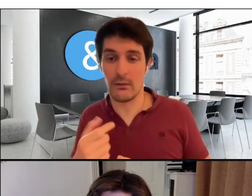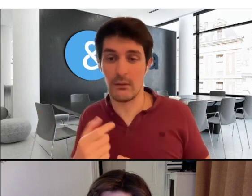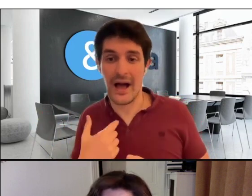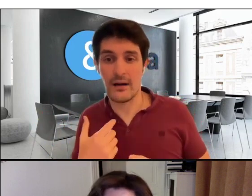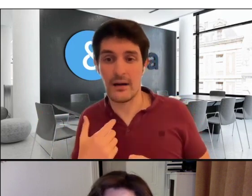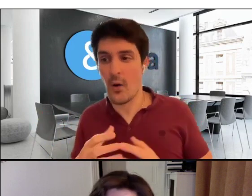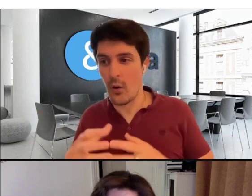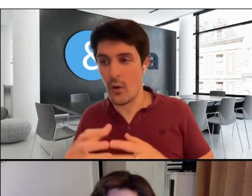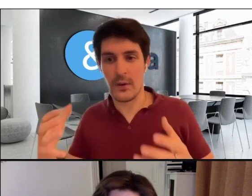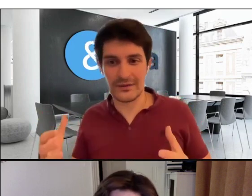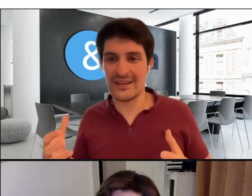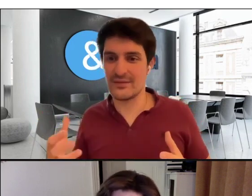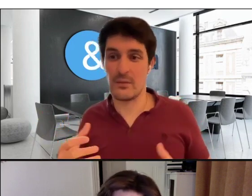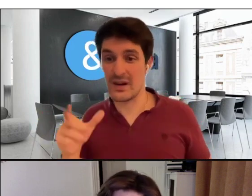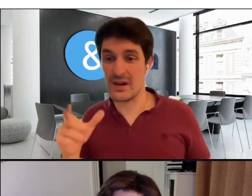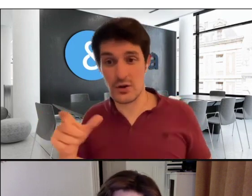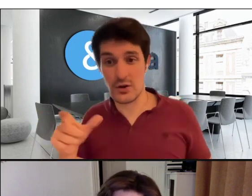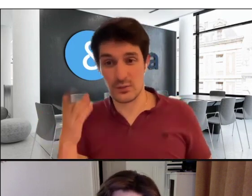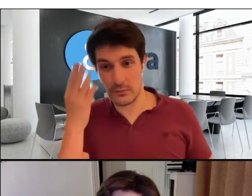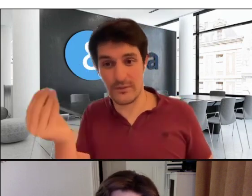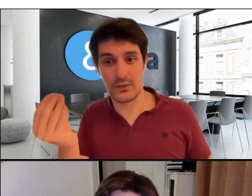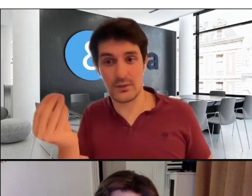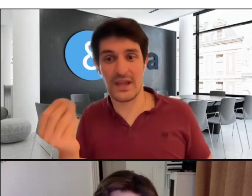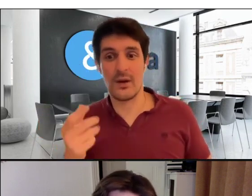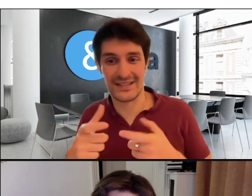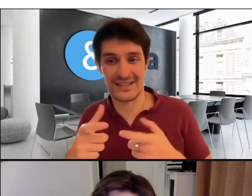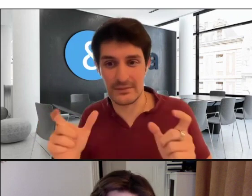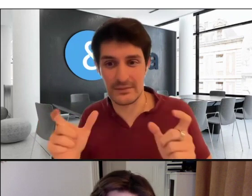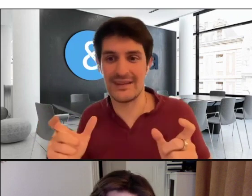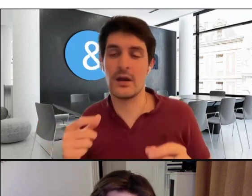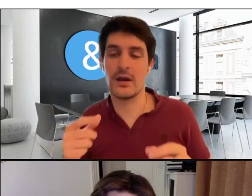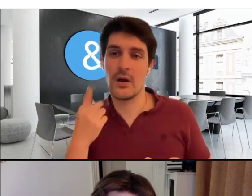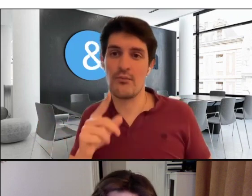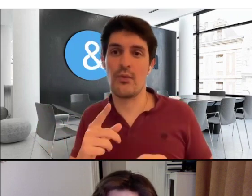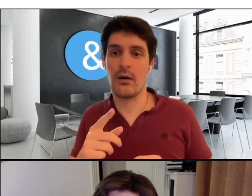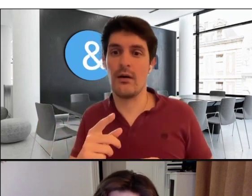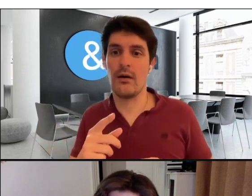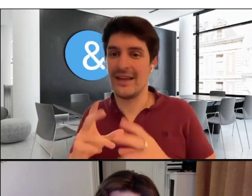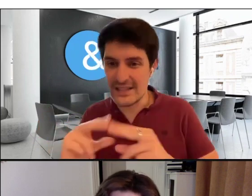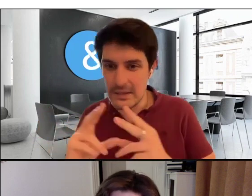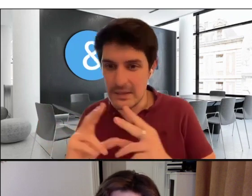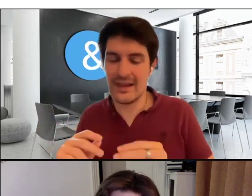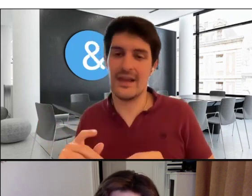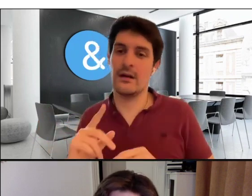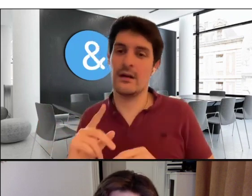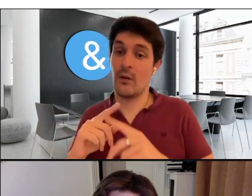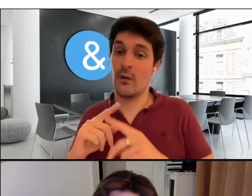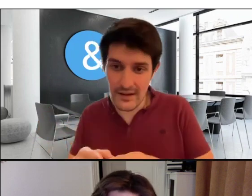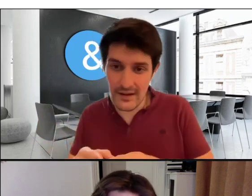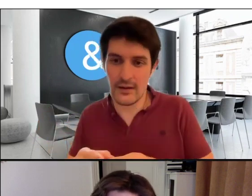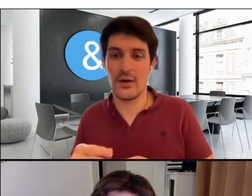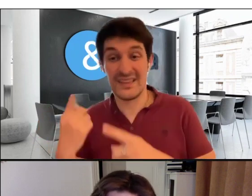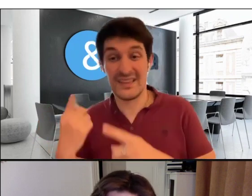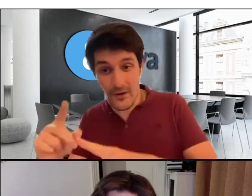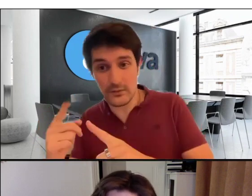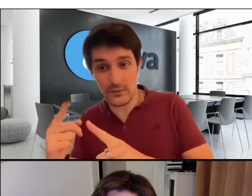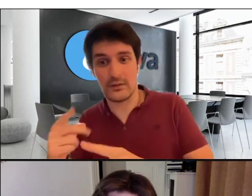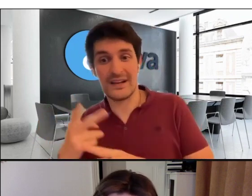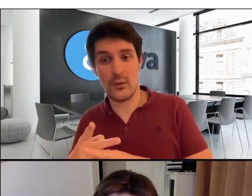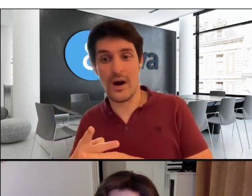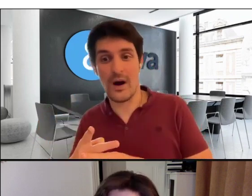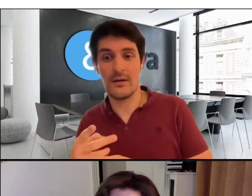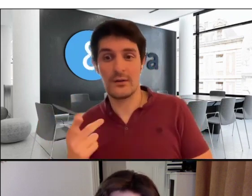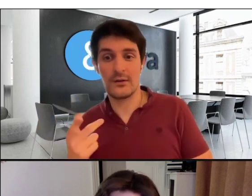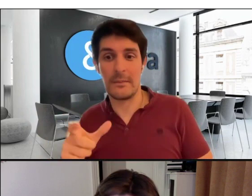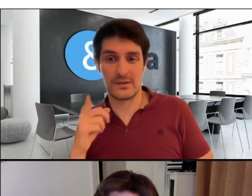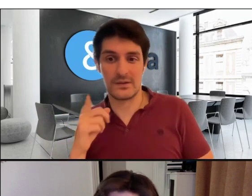a augmenté finalement les gens qui sont des professionnels de l'accessibilité pour expliquer, convaincre, défendre les droits